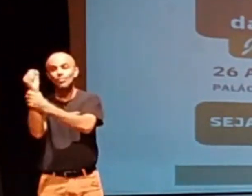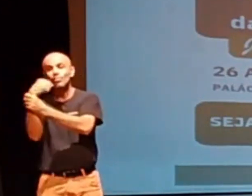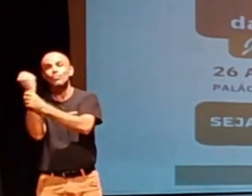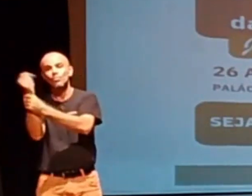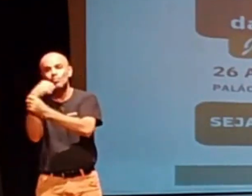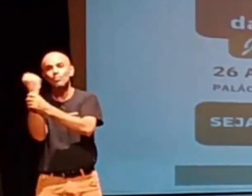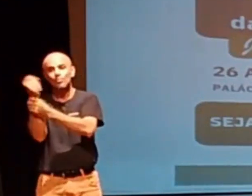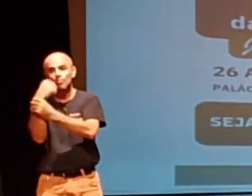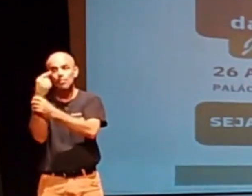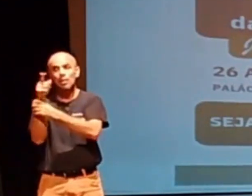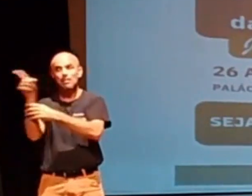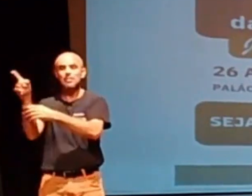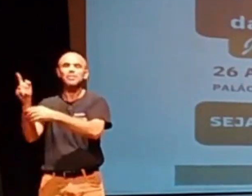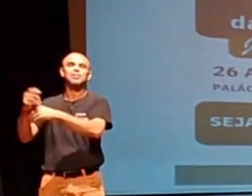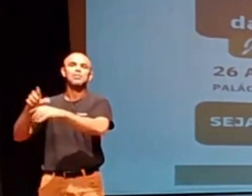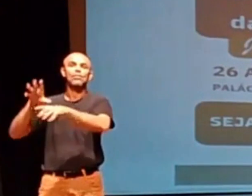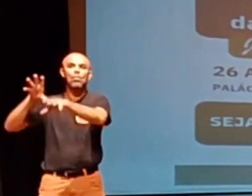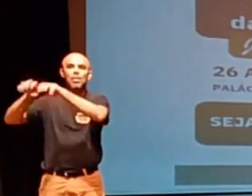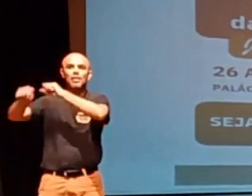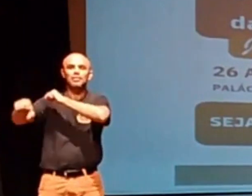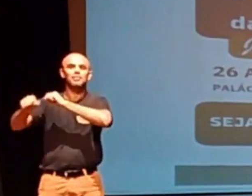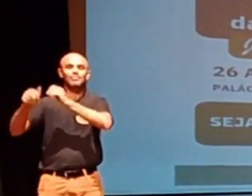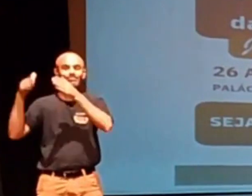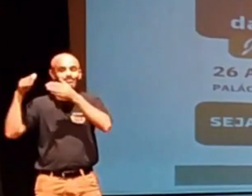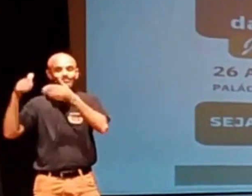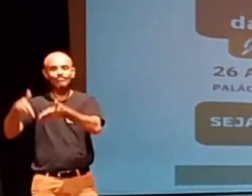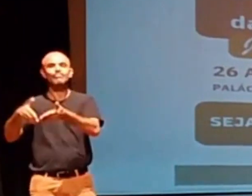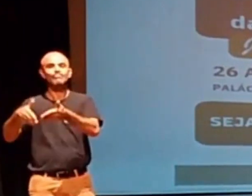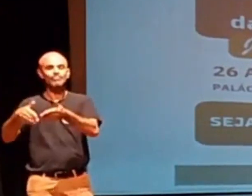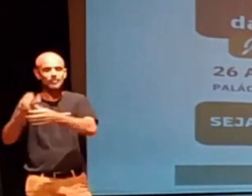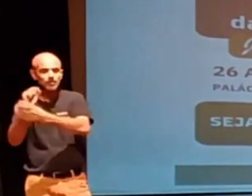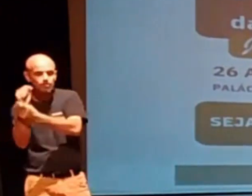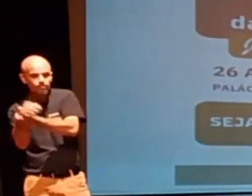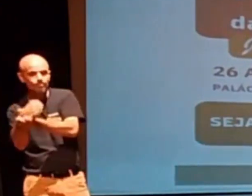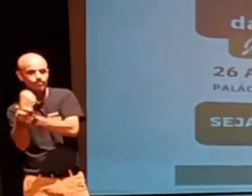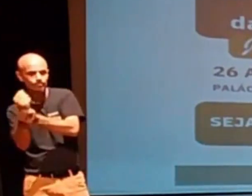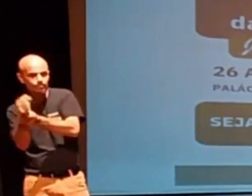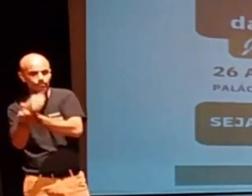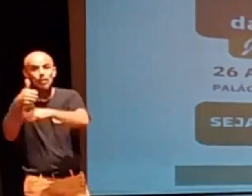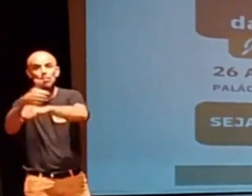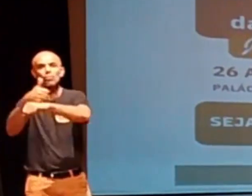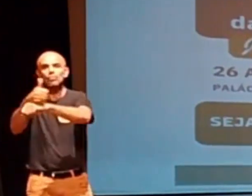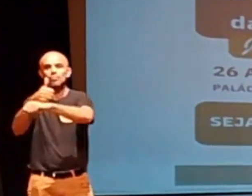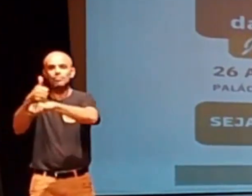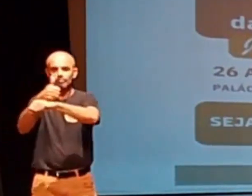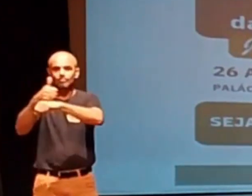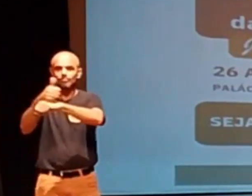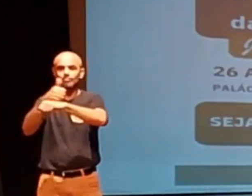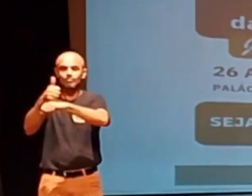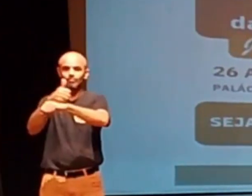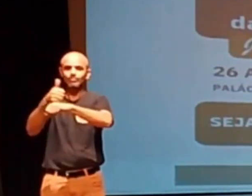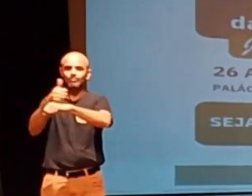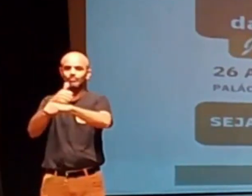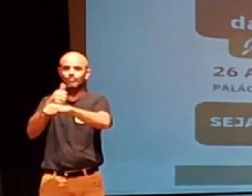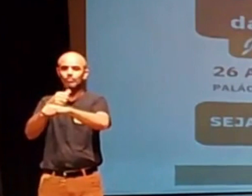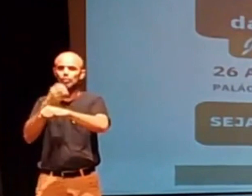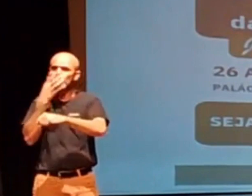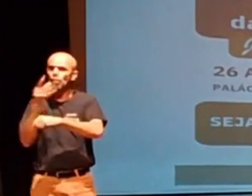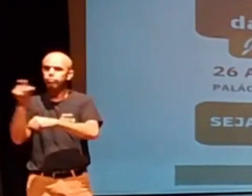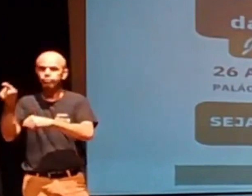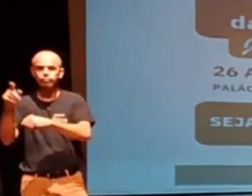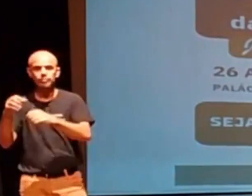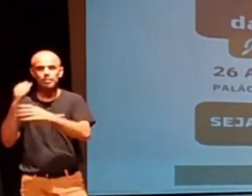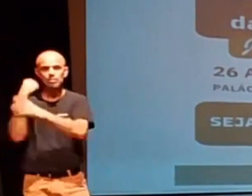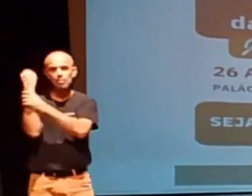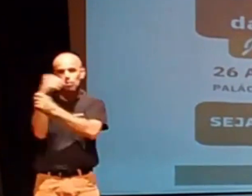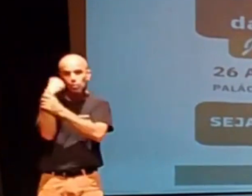uma formação para realizar, né, esses exercícios, que é a grande vantagem que a pessoa pode fazer